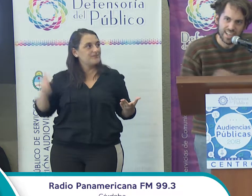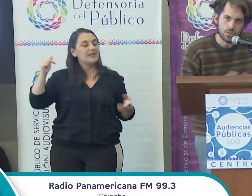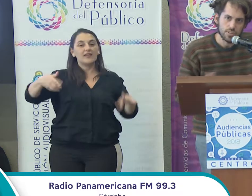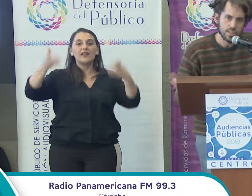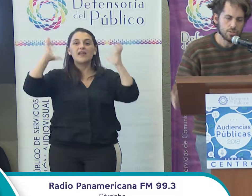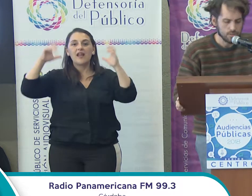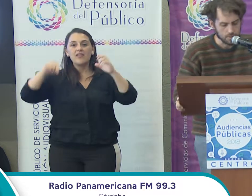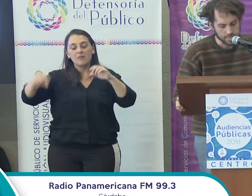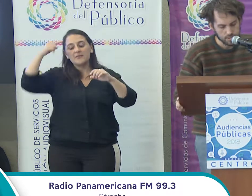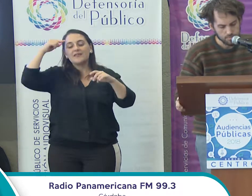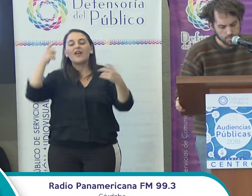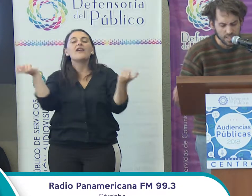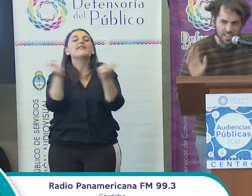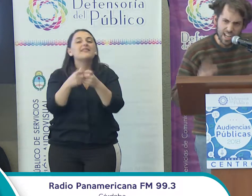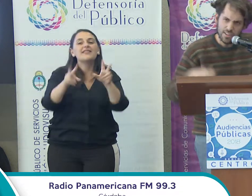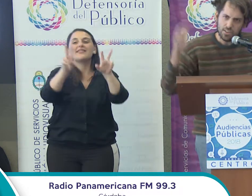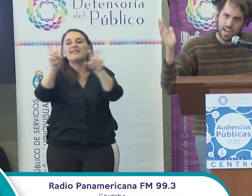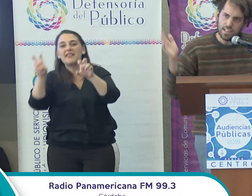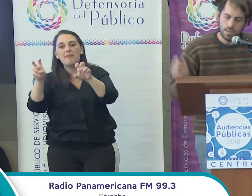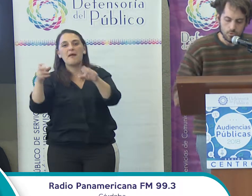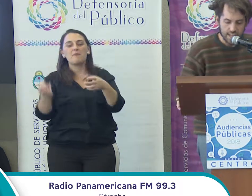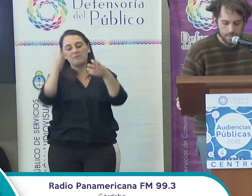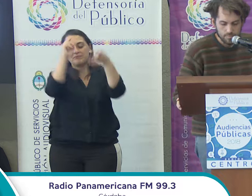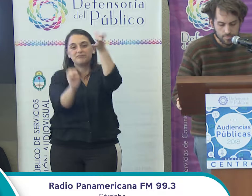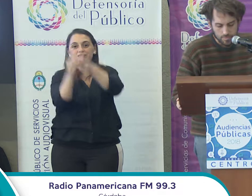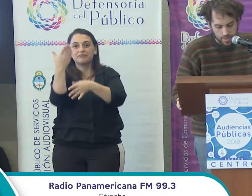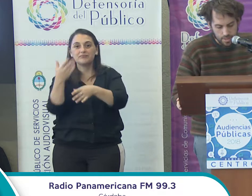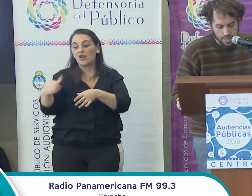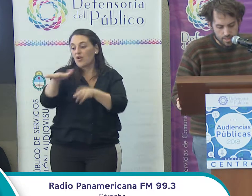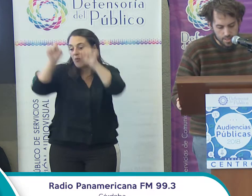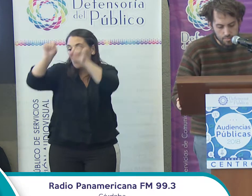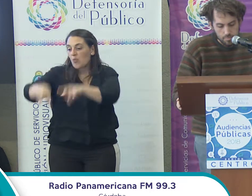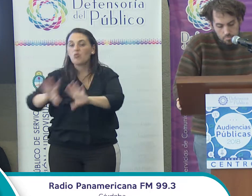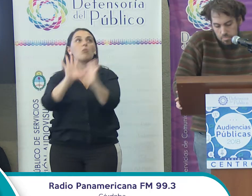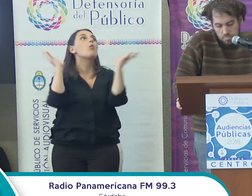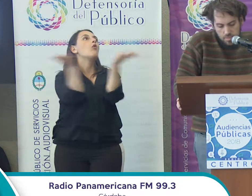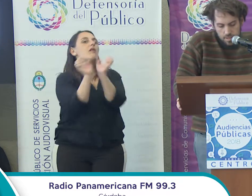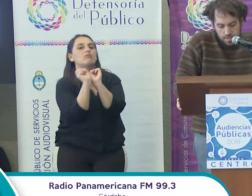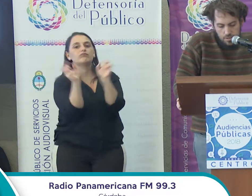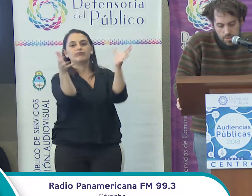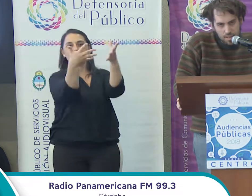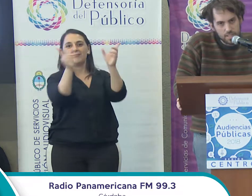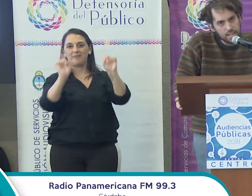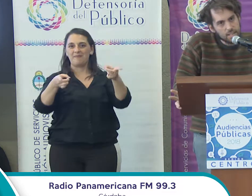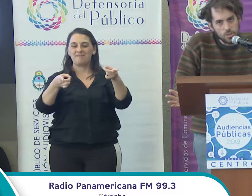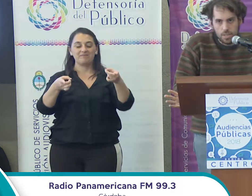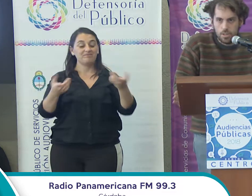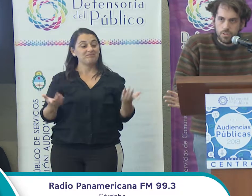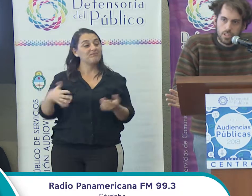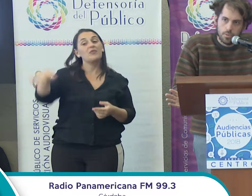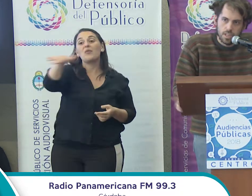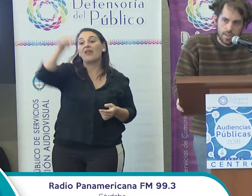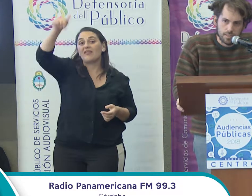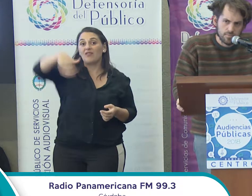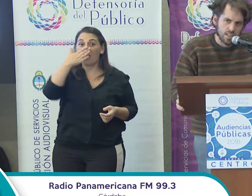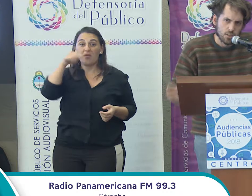a crear contenidos información a nivel local a nivel mundial este de alguna manera huerta grande por ejemplo